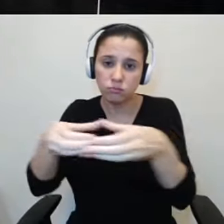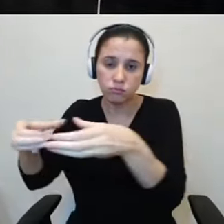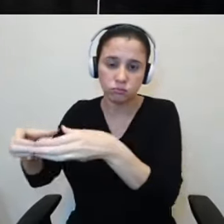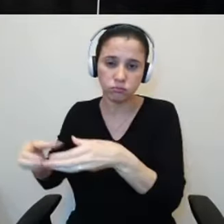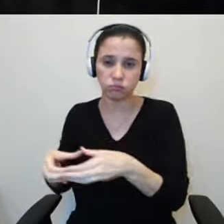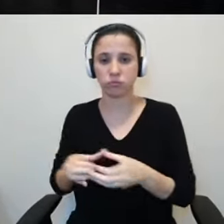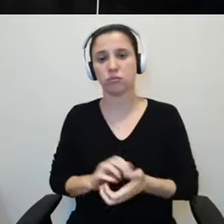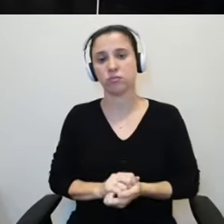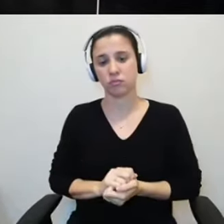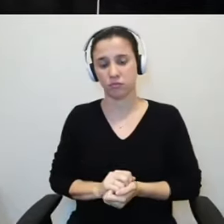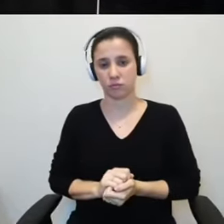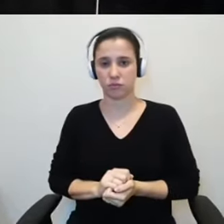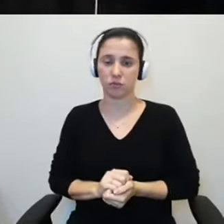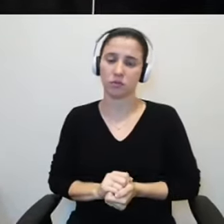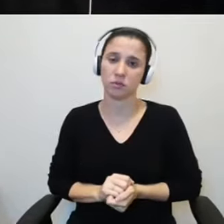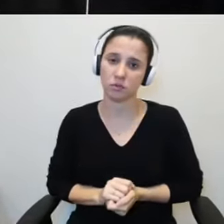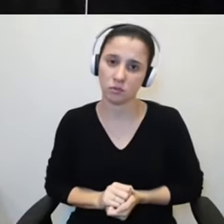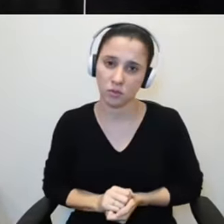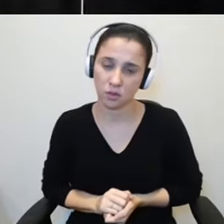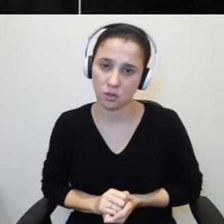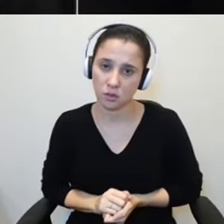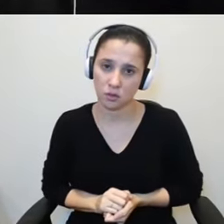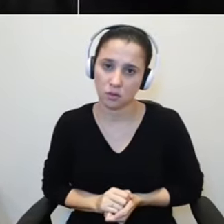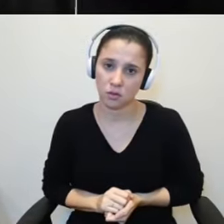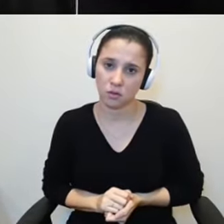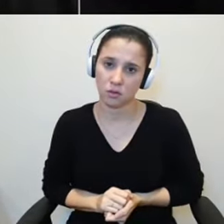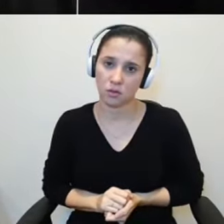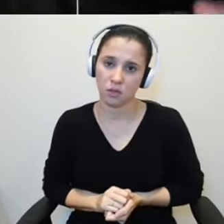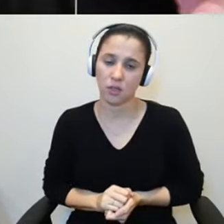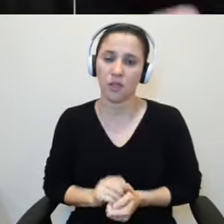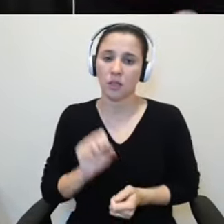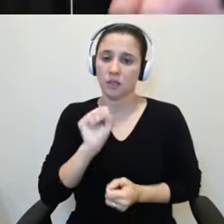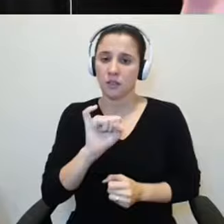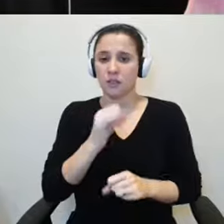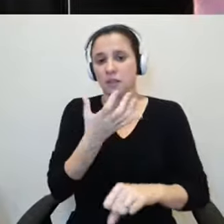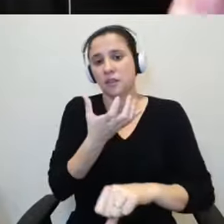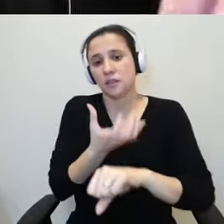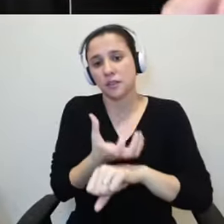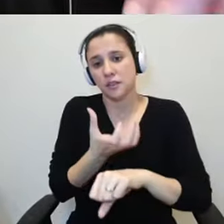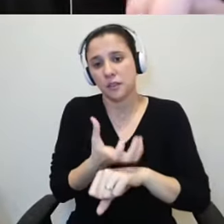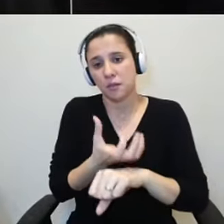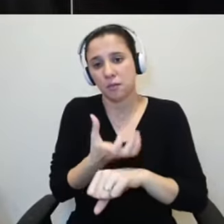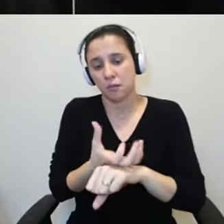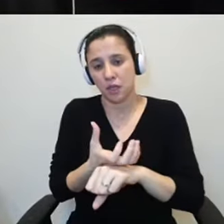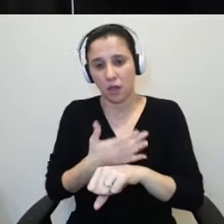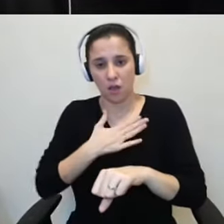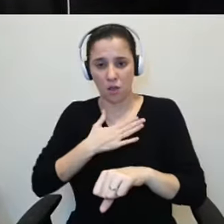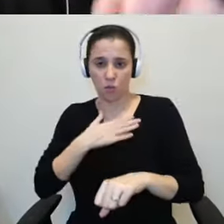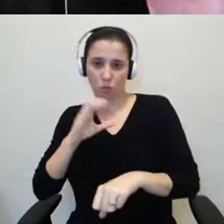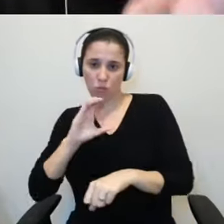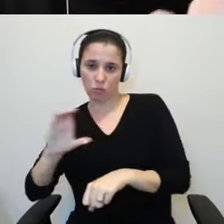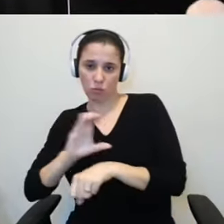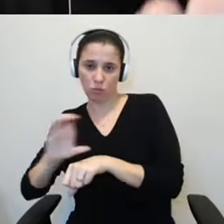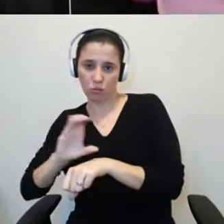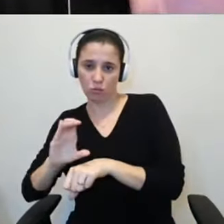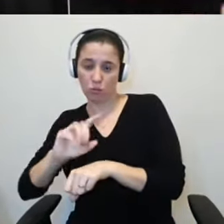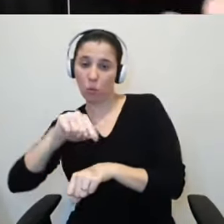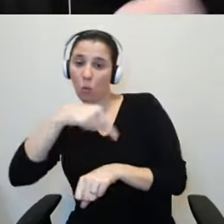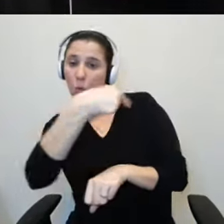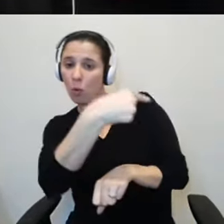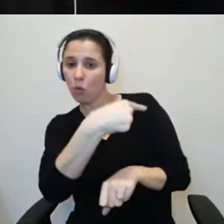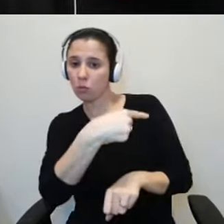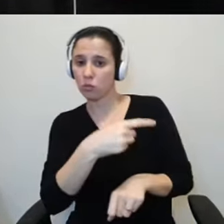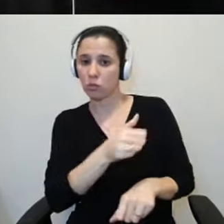matérias junto a outro curso? Então, pessoal, vai ser dessa forma. Cada professor que tem a sua disciplina, ele vai analisar